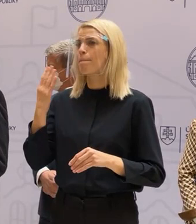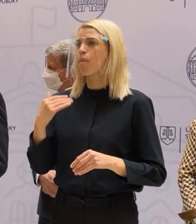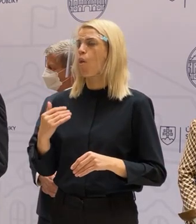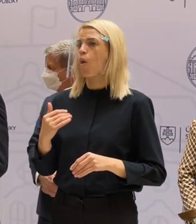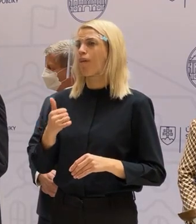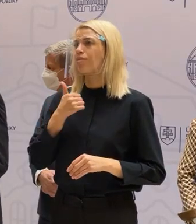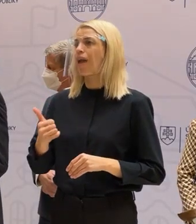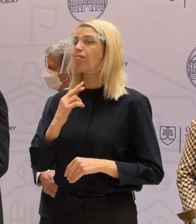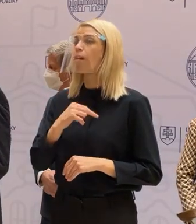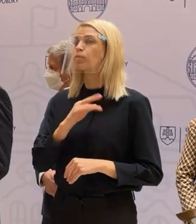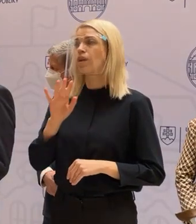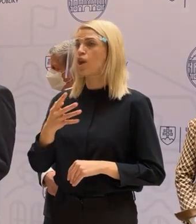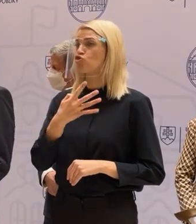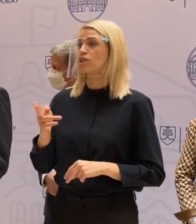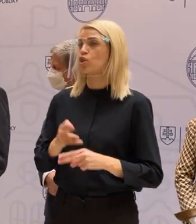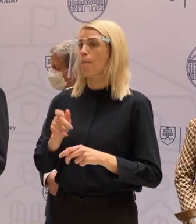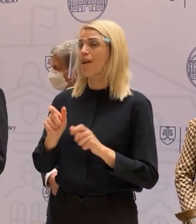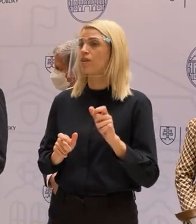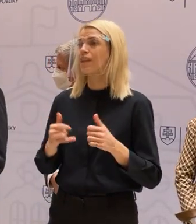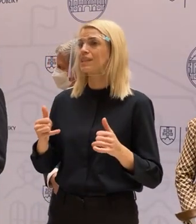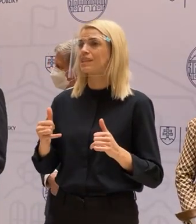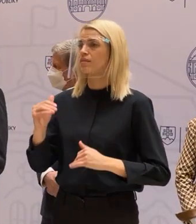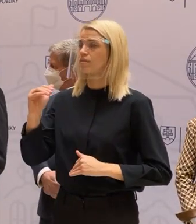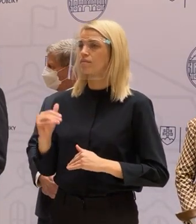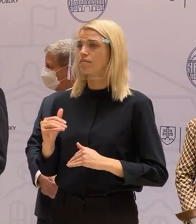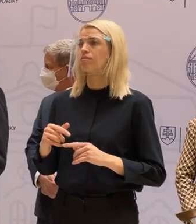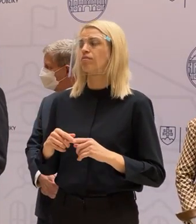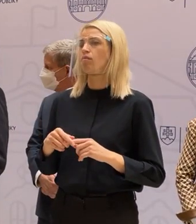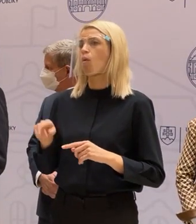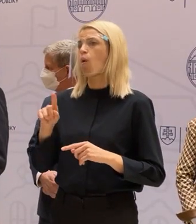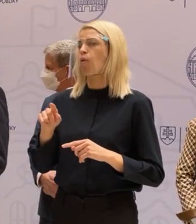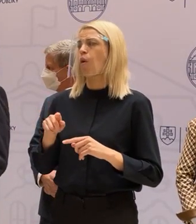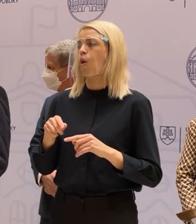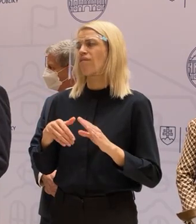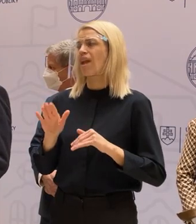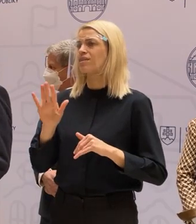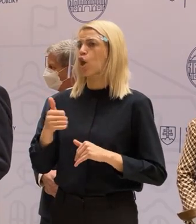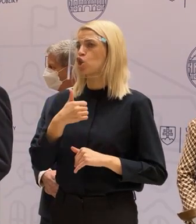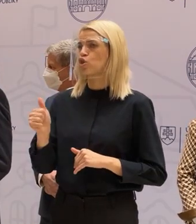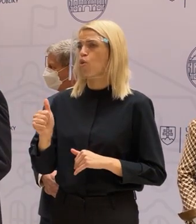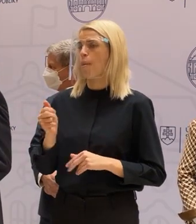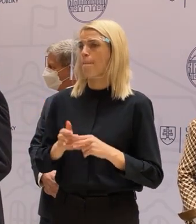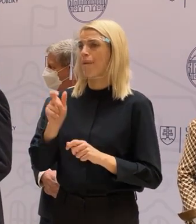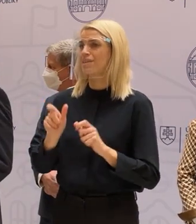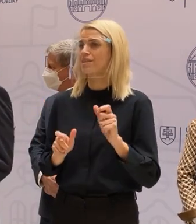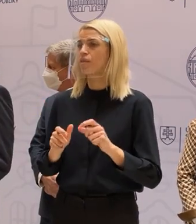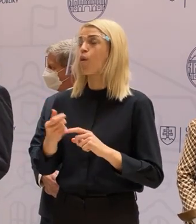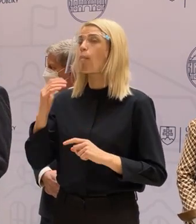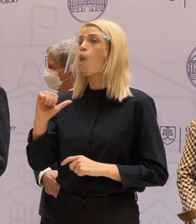400 pacientov, aktuálne je to niečo cez 100 pacientov denne. Za tú delta vlnu